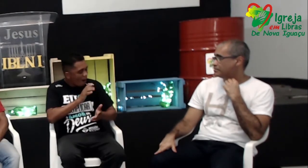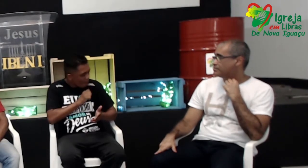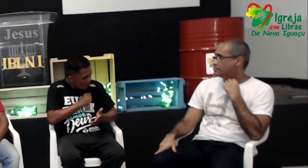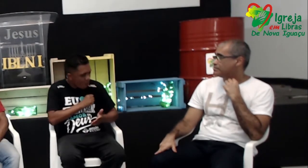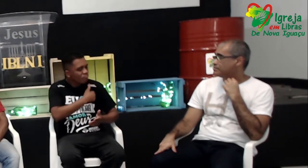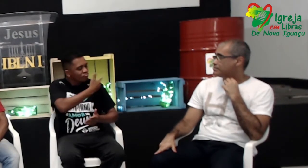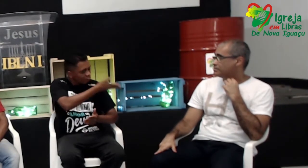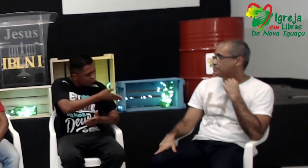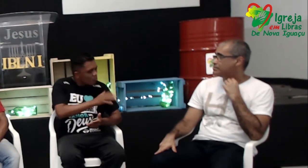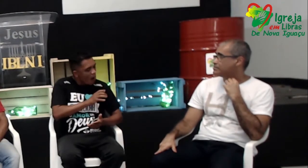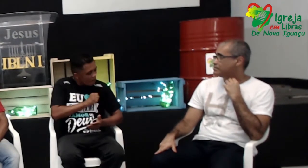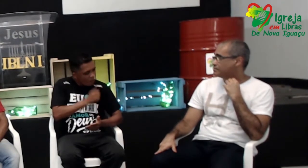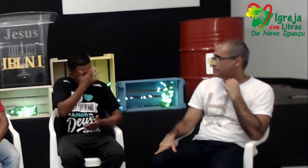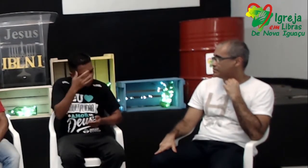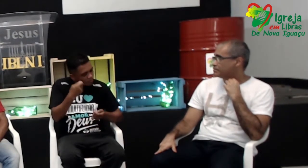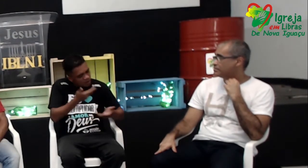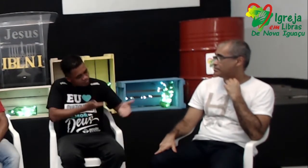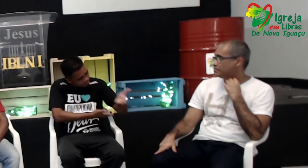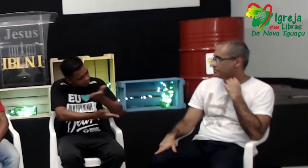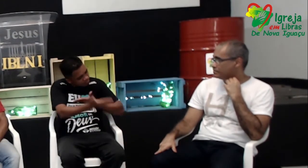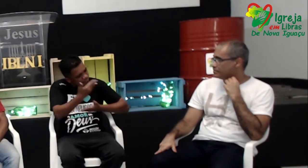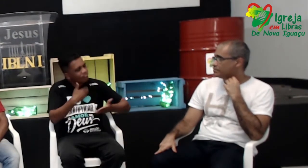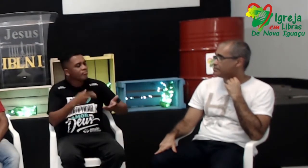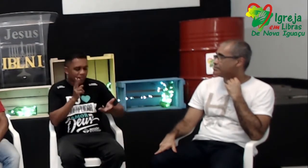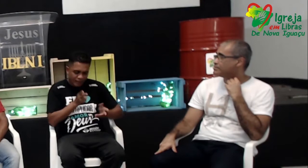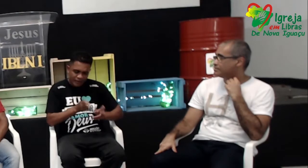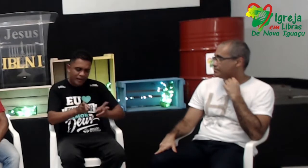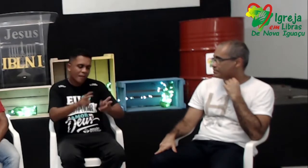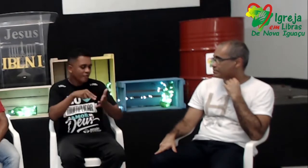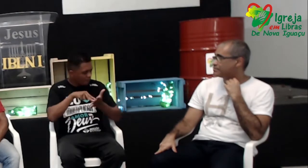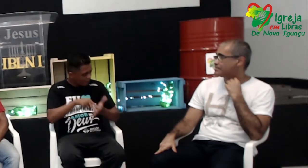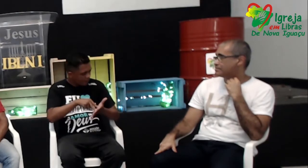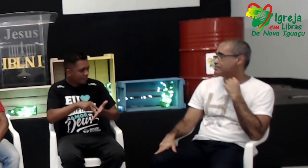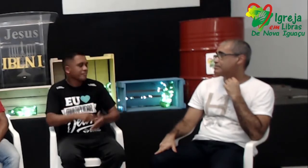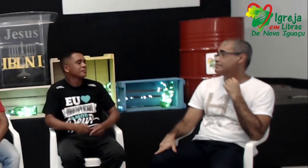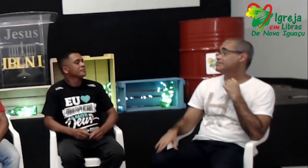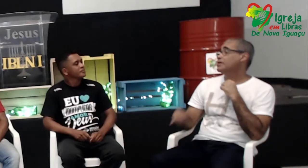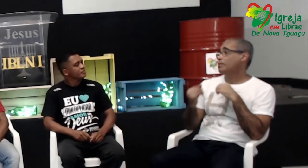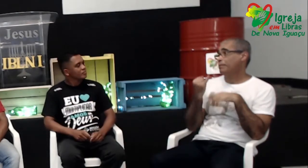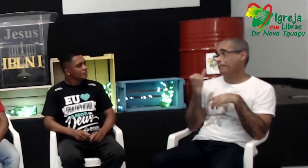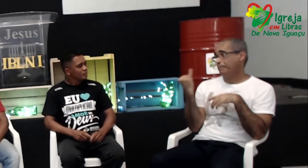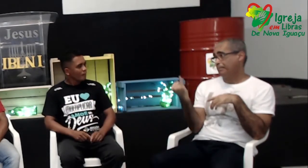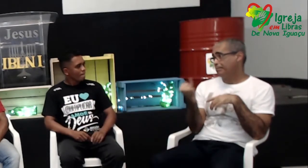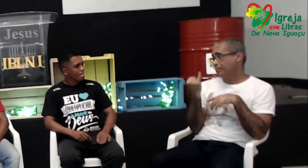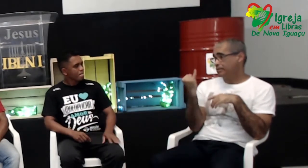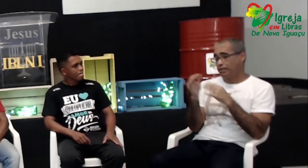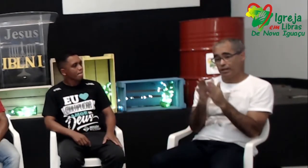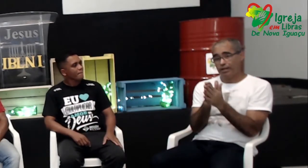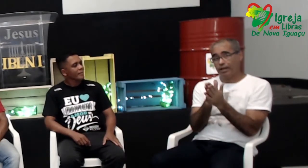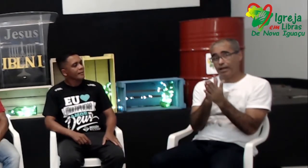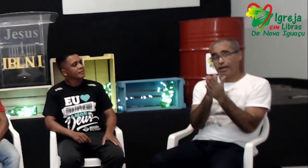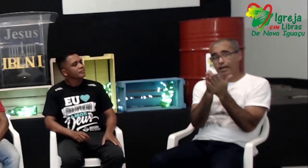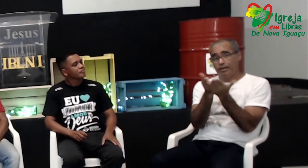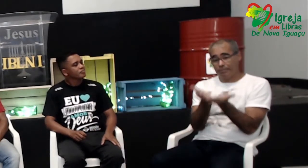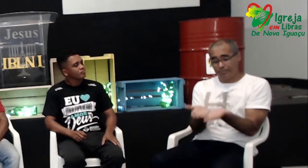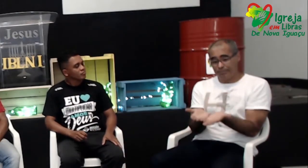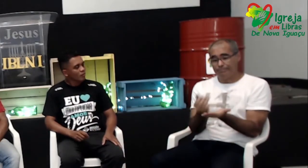isso. Então, nós vamos aprendendo sobre o amor, sobre o companheirismo. Então, isso é